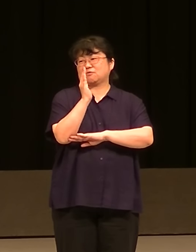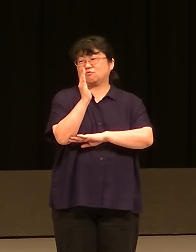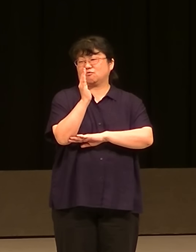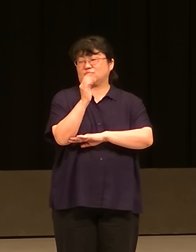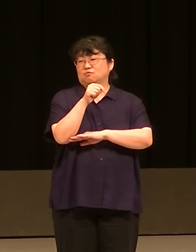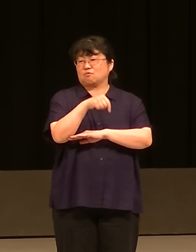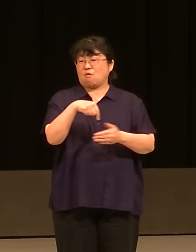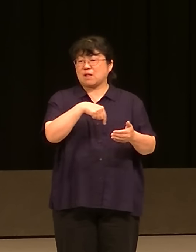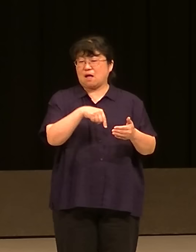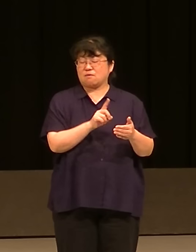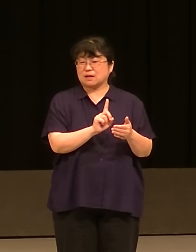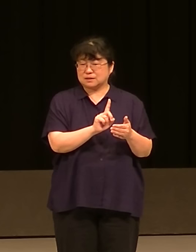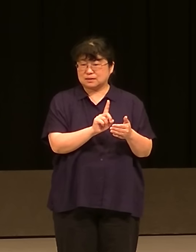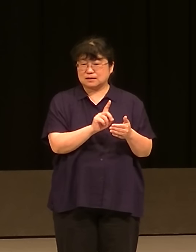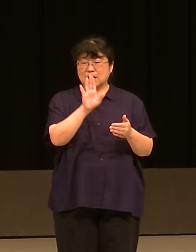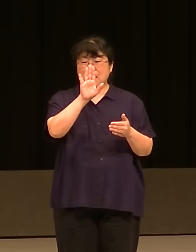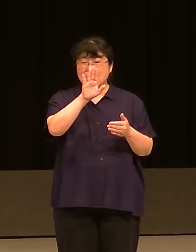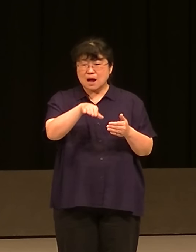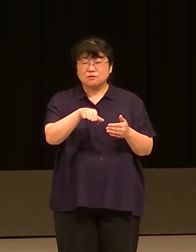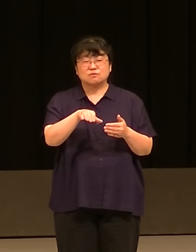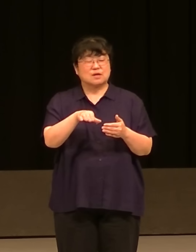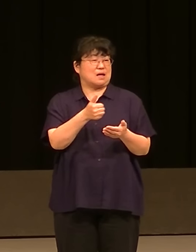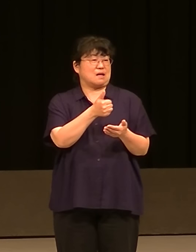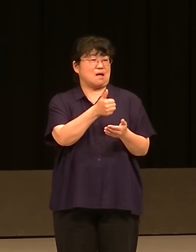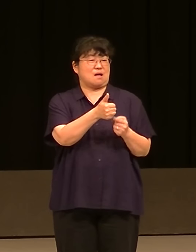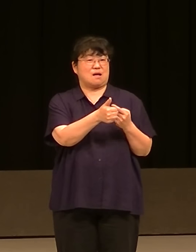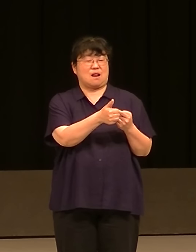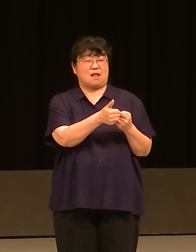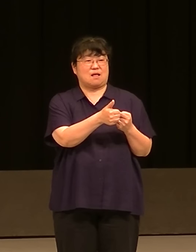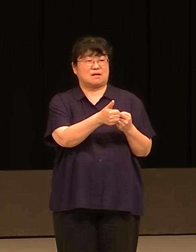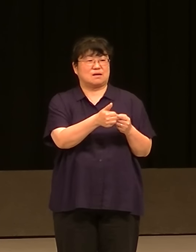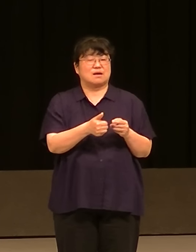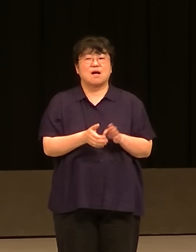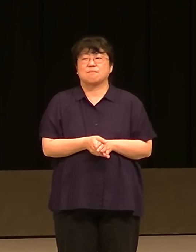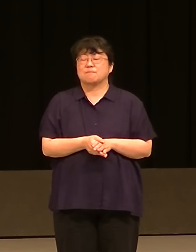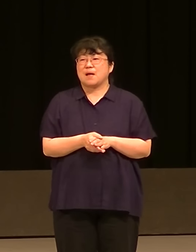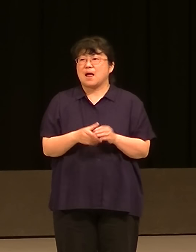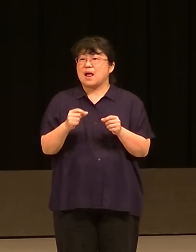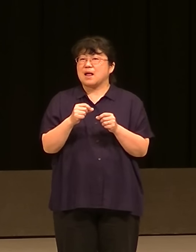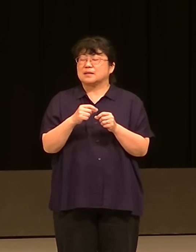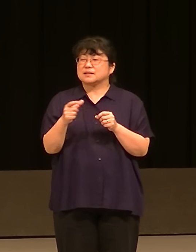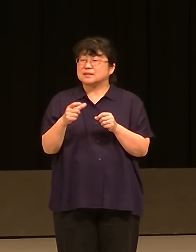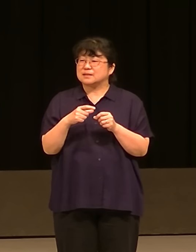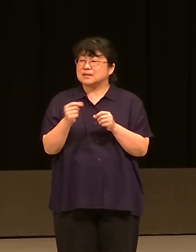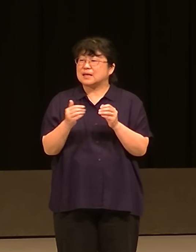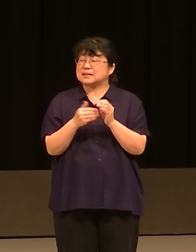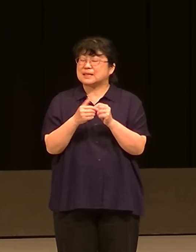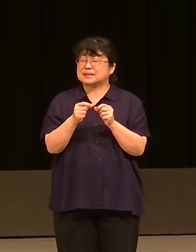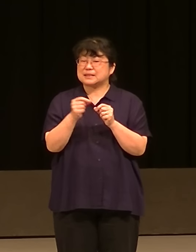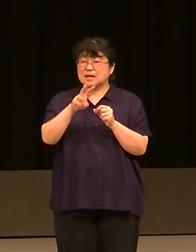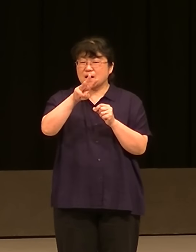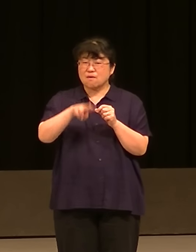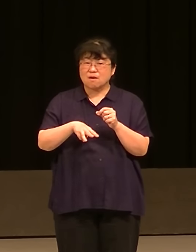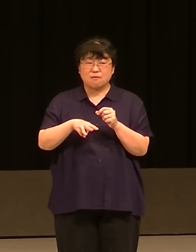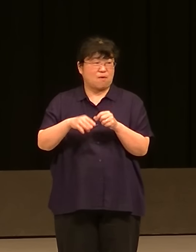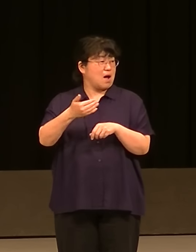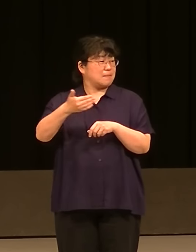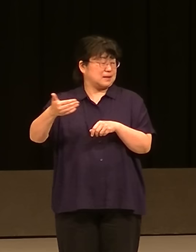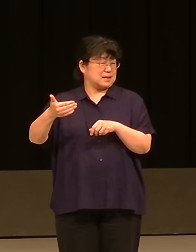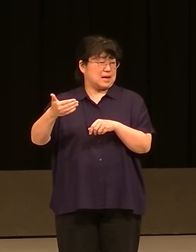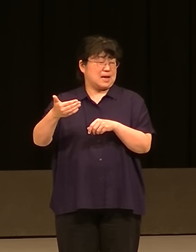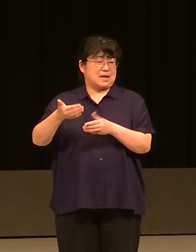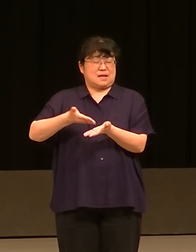して、その後に彼が、笹川平和財団アメリカ USA で行ったス